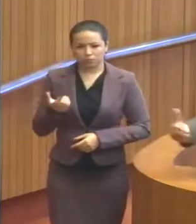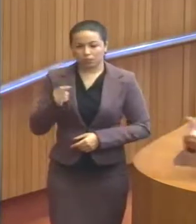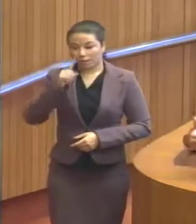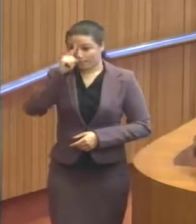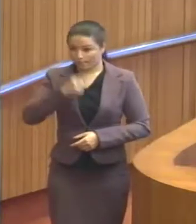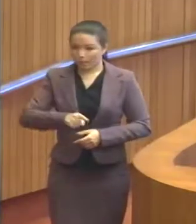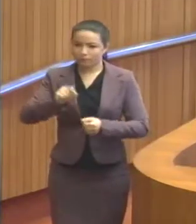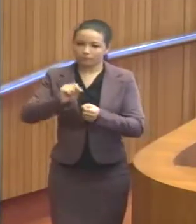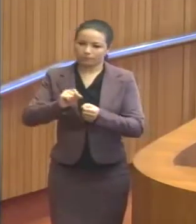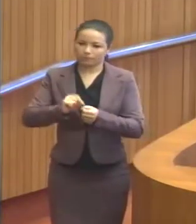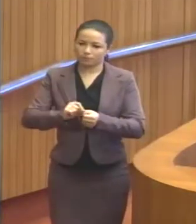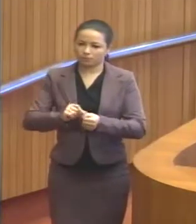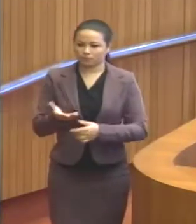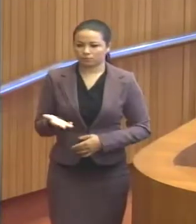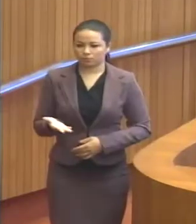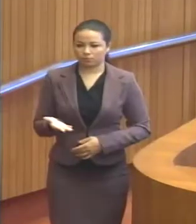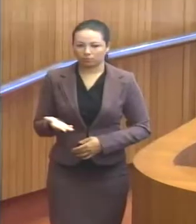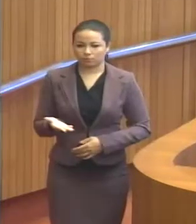é que manda fazer.